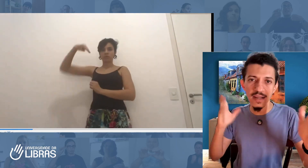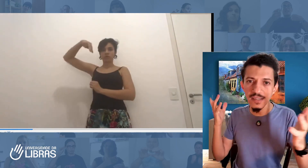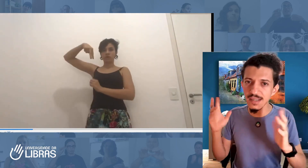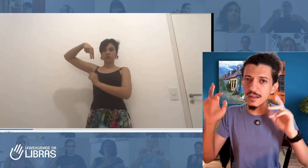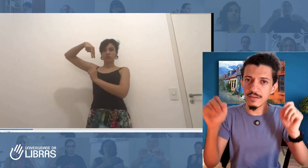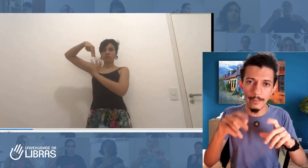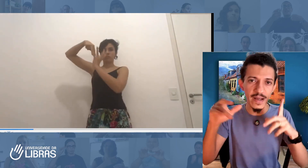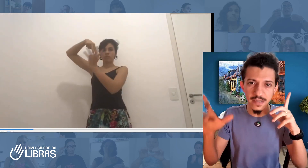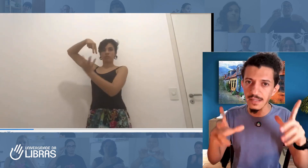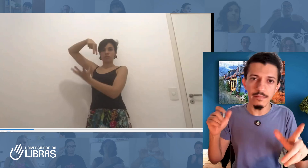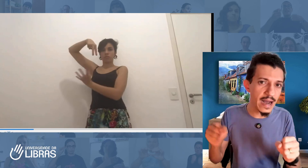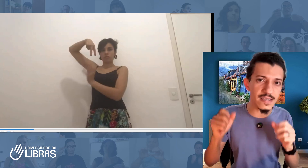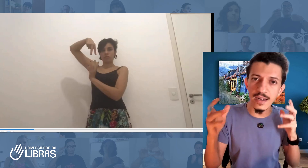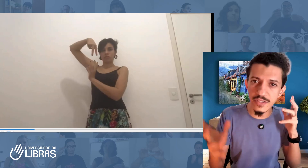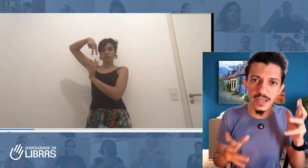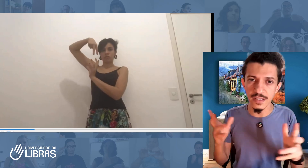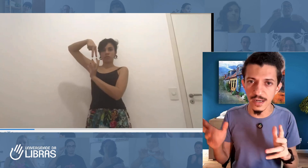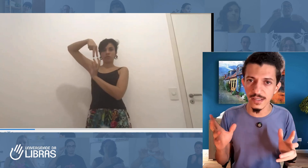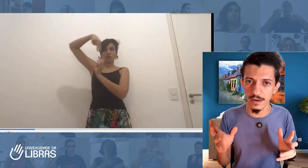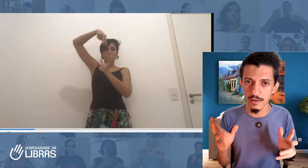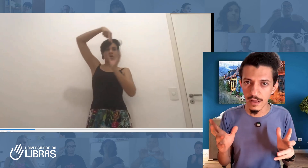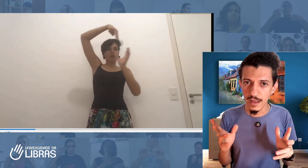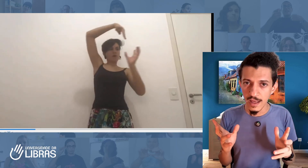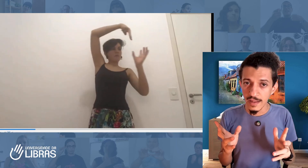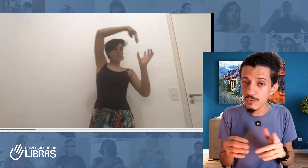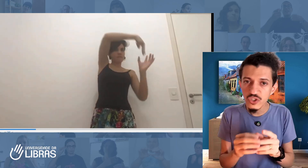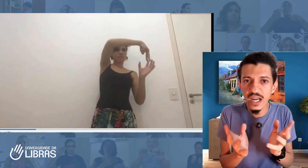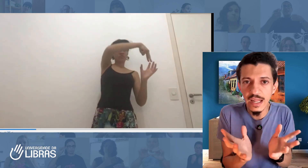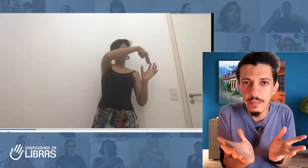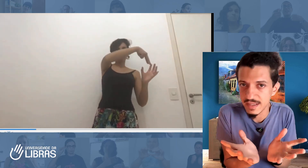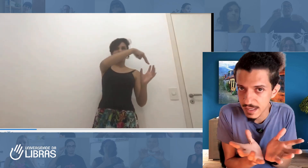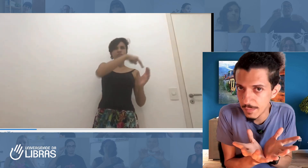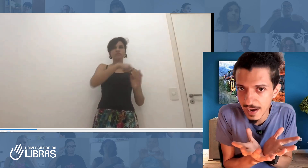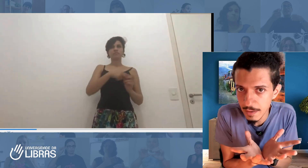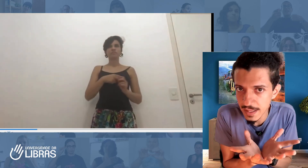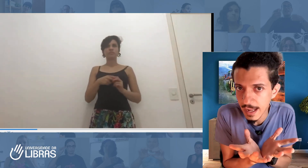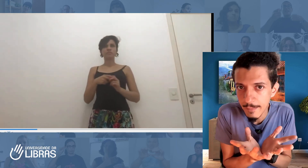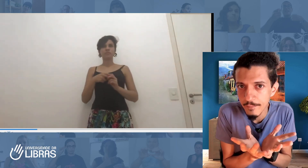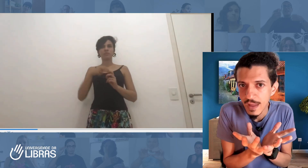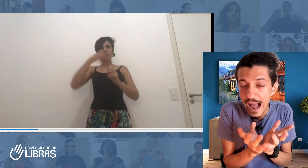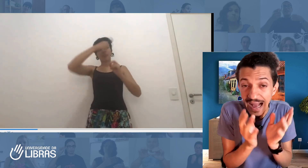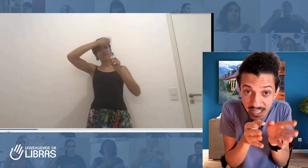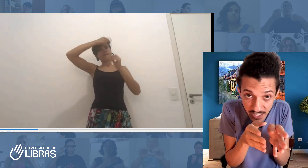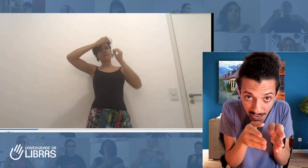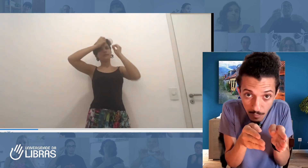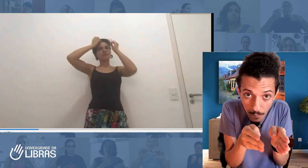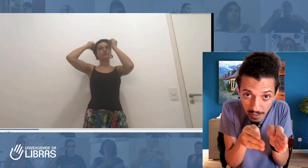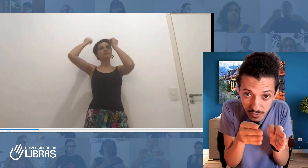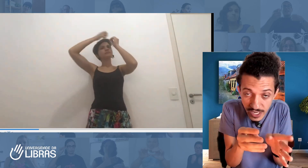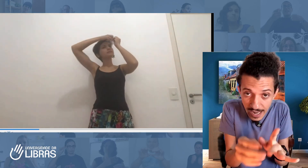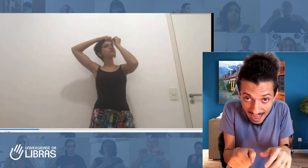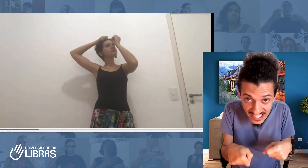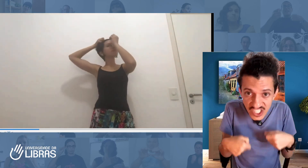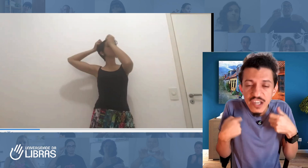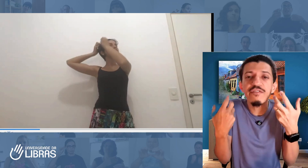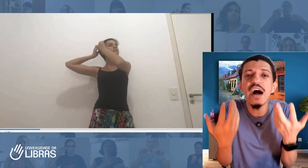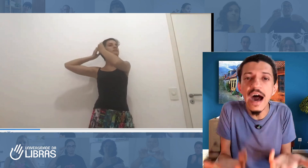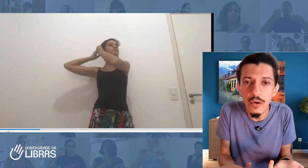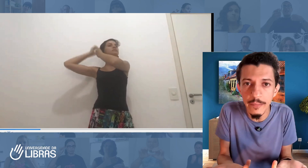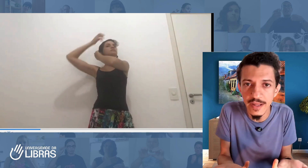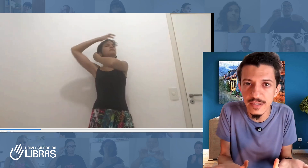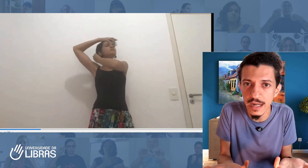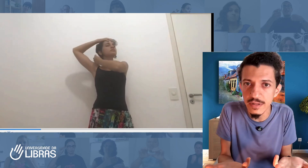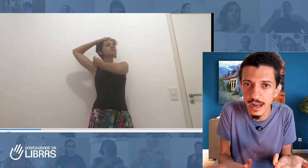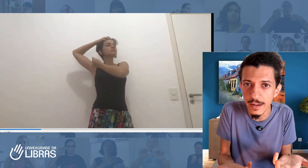ir sinalizando. Ia passando as imagens e ela tinha que ir sinalizando. Não tinha Libras aqui para ela limitar. Aqui já era o momento de ela ativar